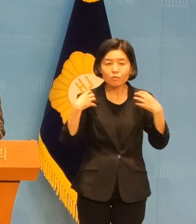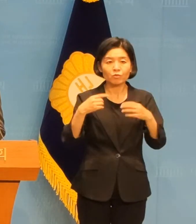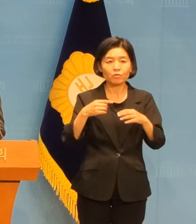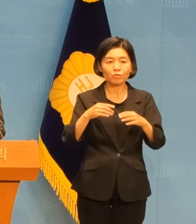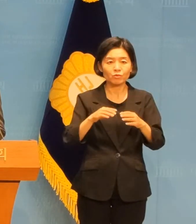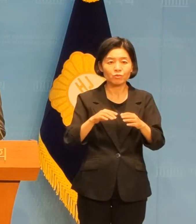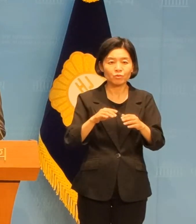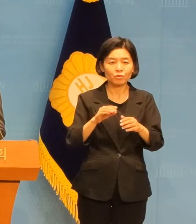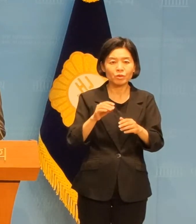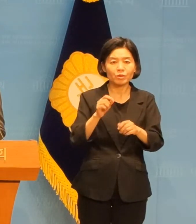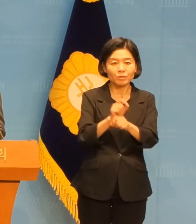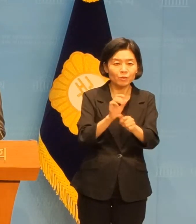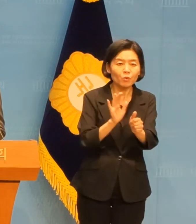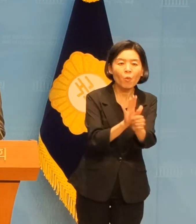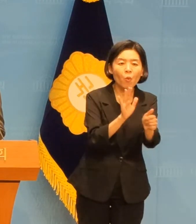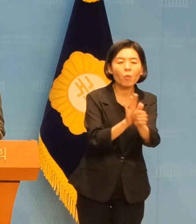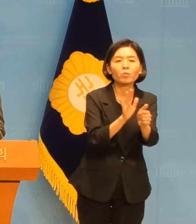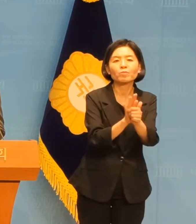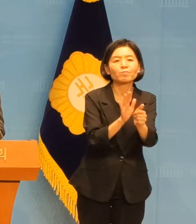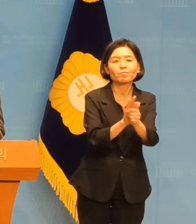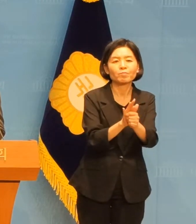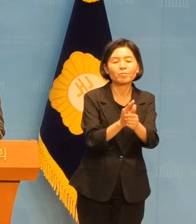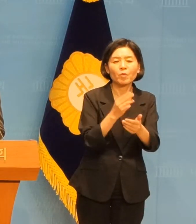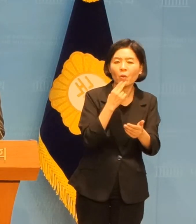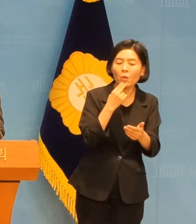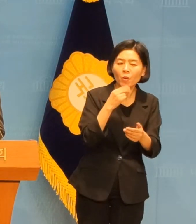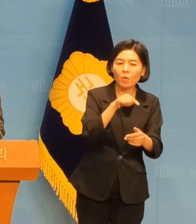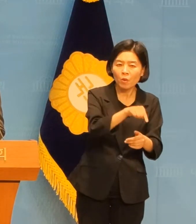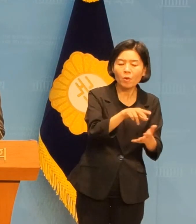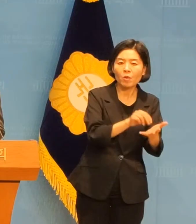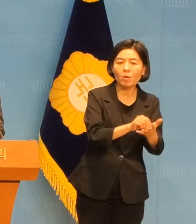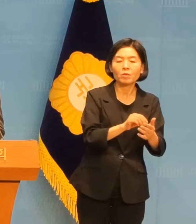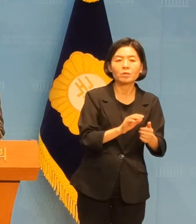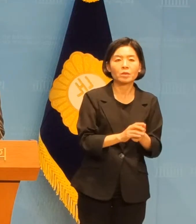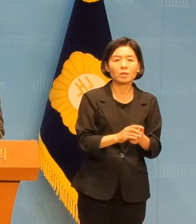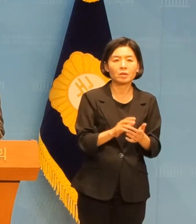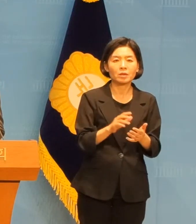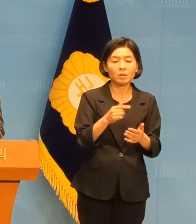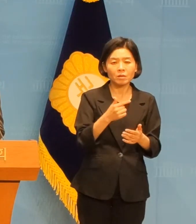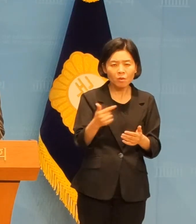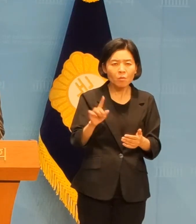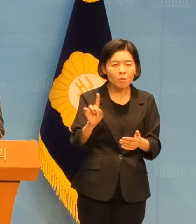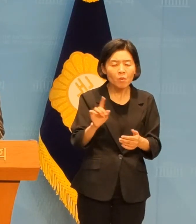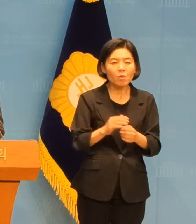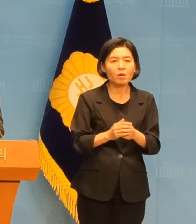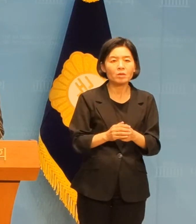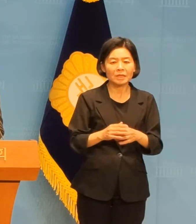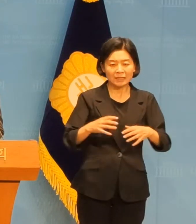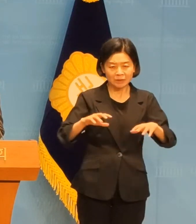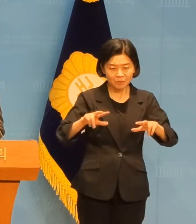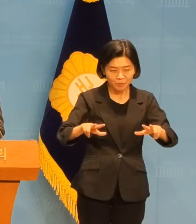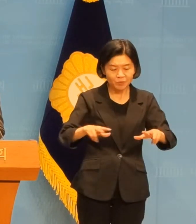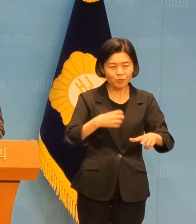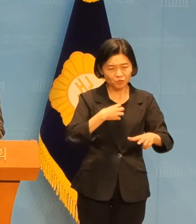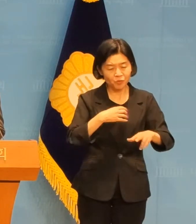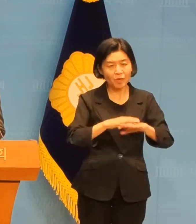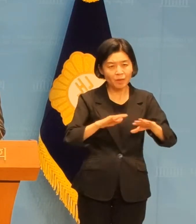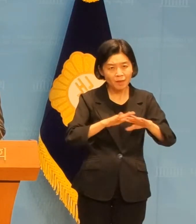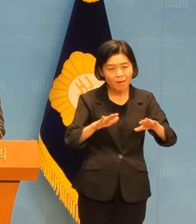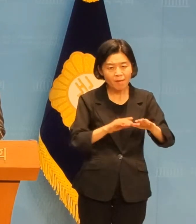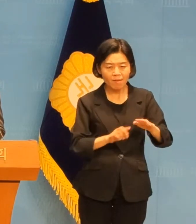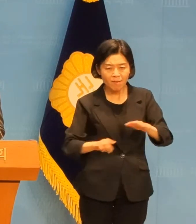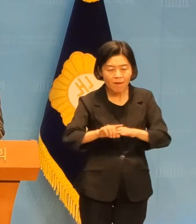못하는 상황이라고 합니다. 더 큰 문제는 이러한 위기 대응의 최전선에 있어야 할 주